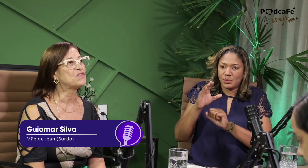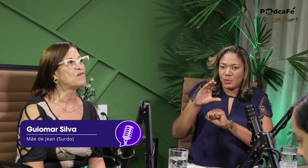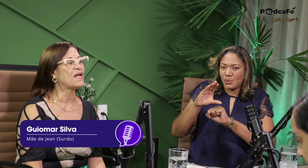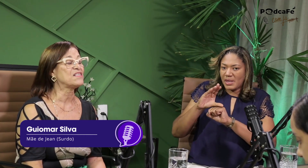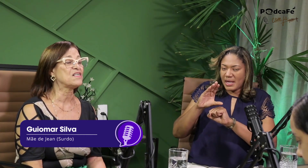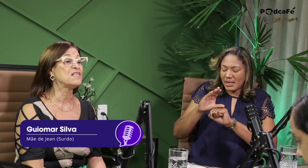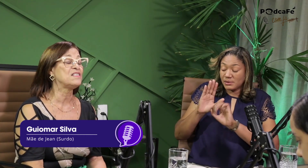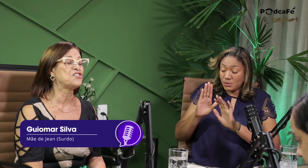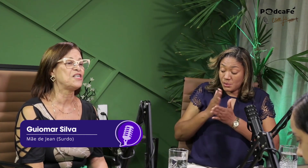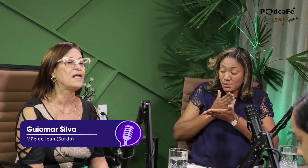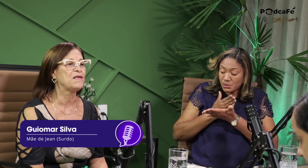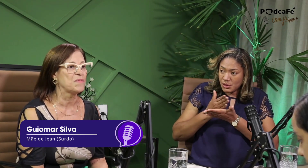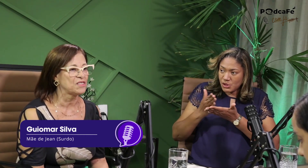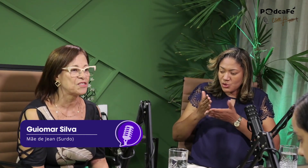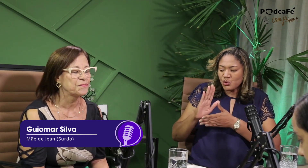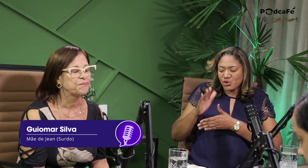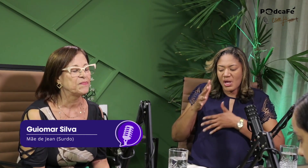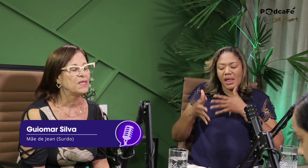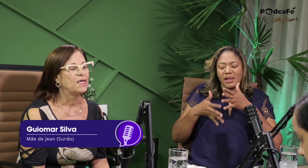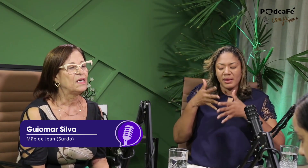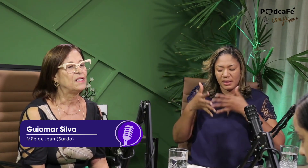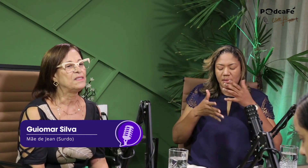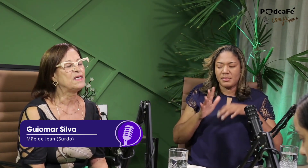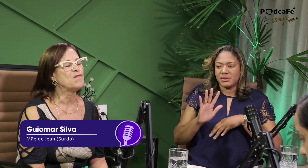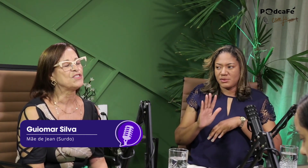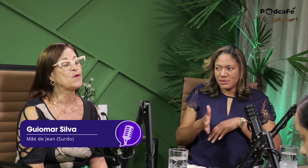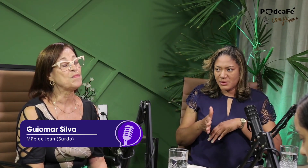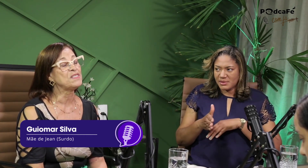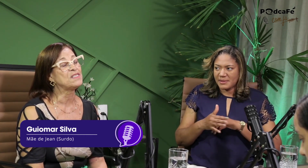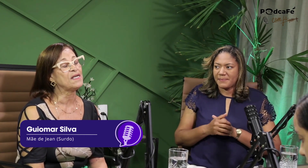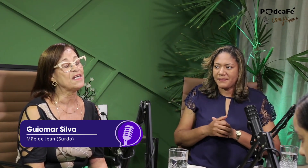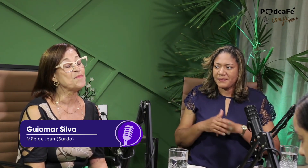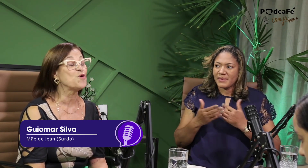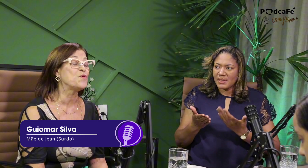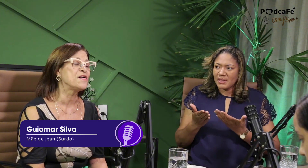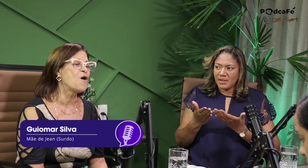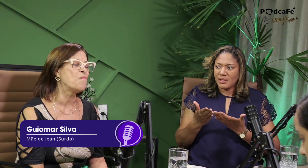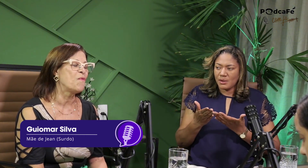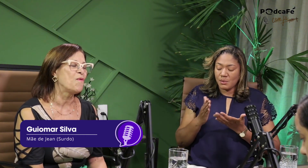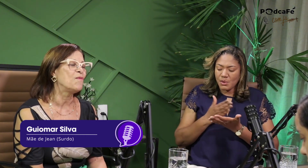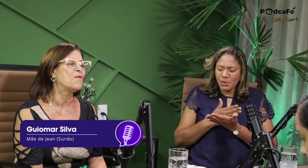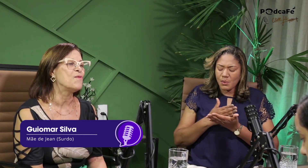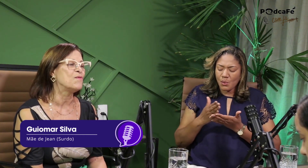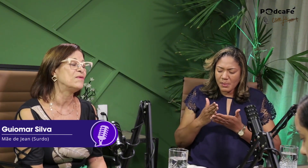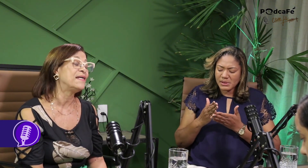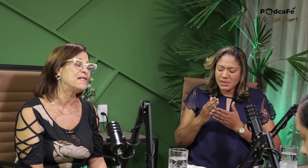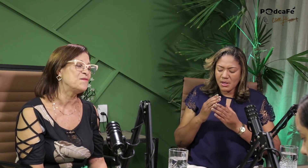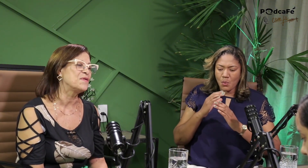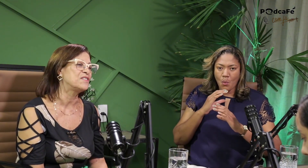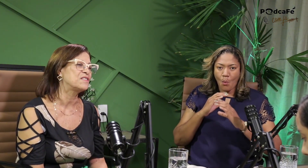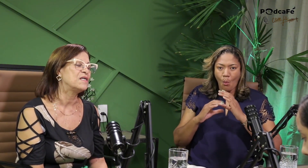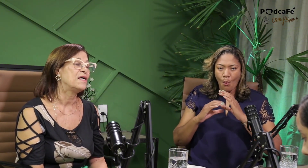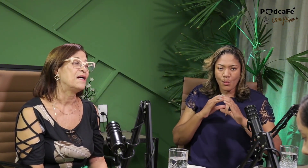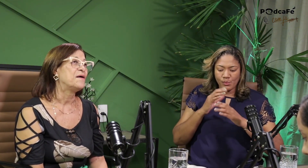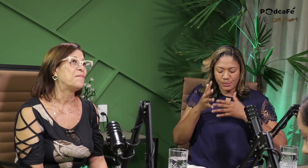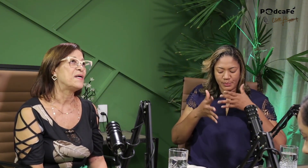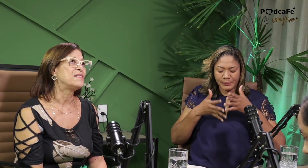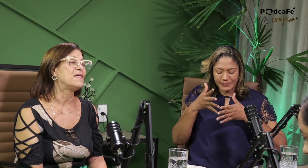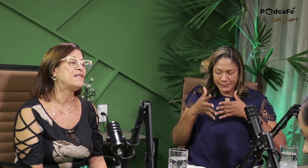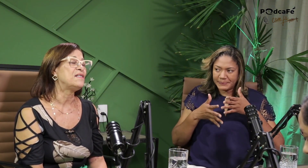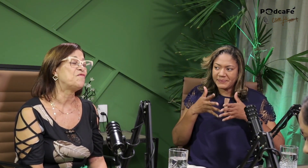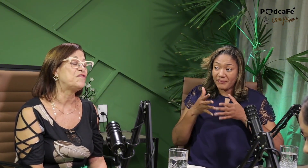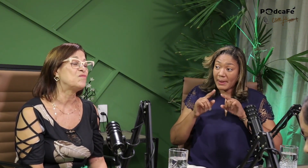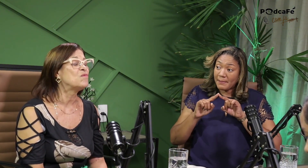ele começou lá, já existia Libras. Então, eu já comecei a me comunicar um pouco em Libras.